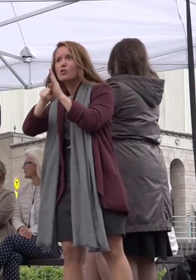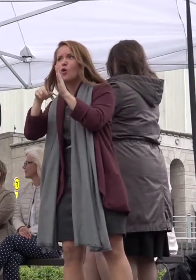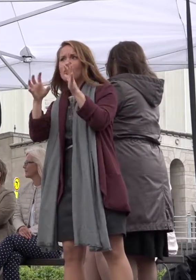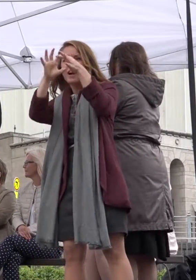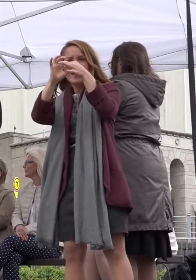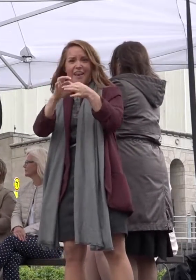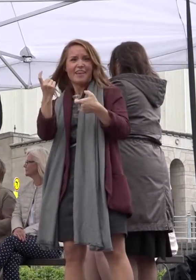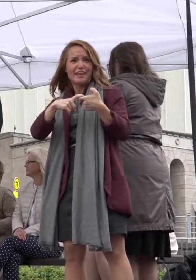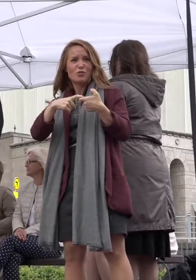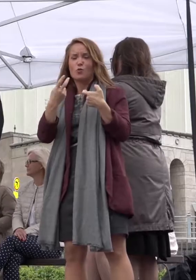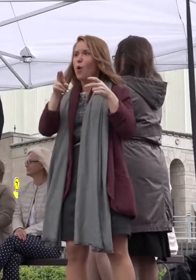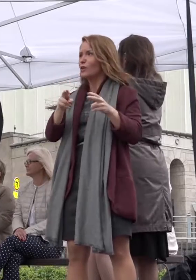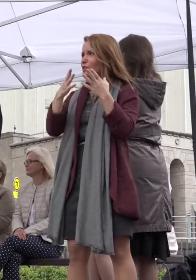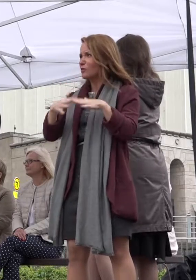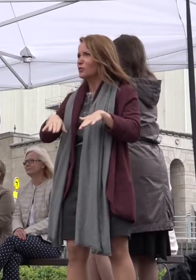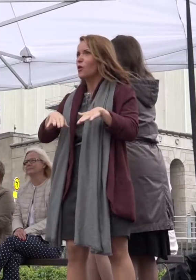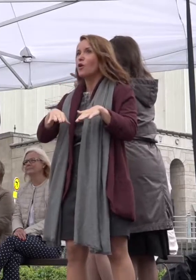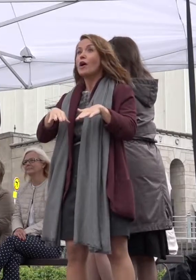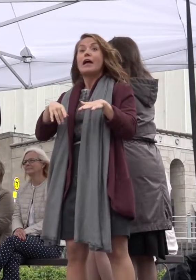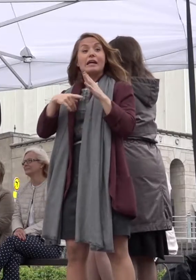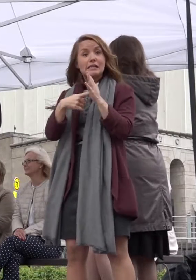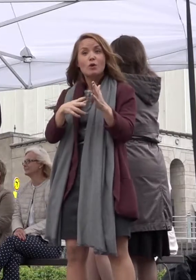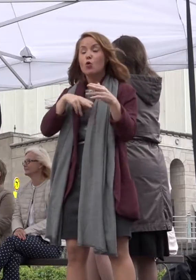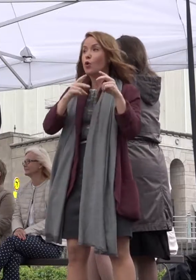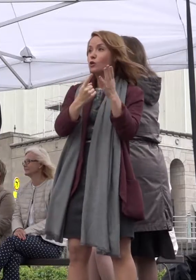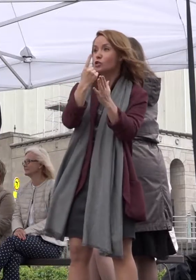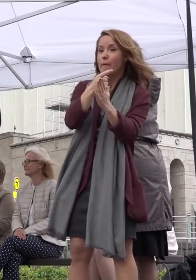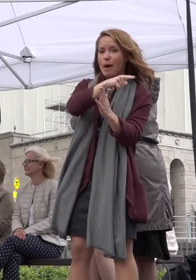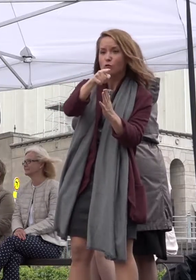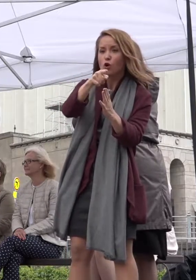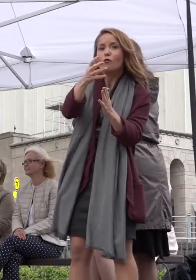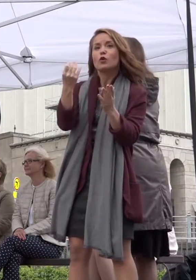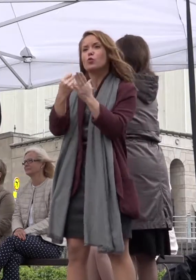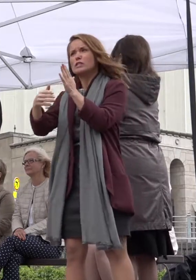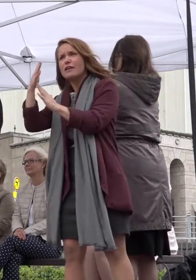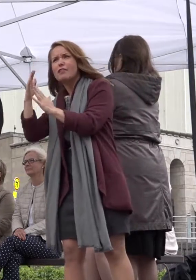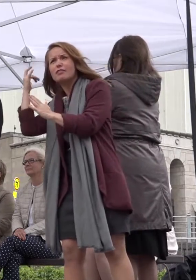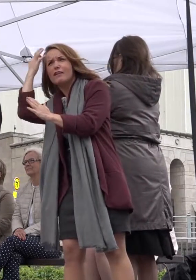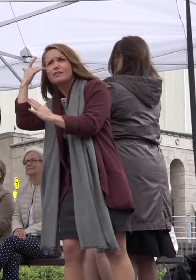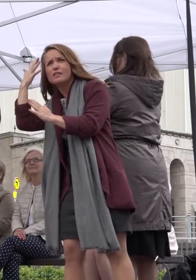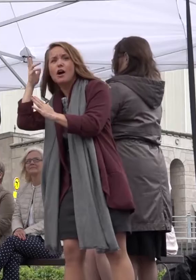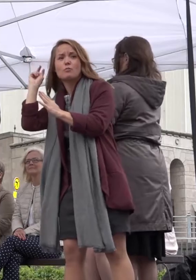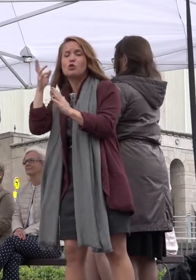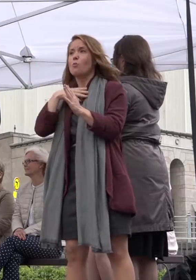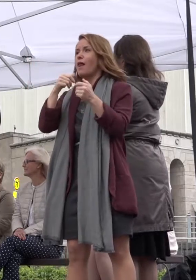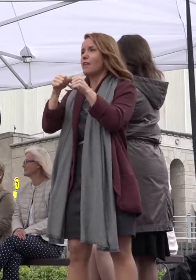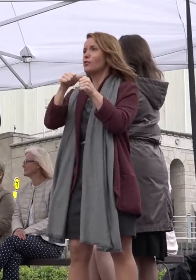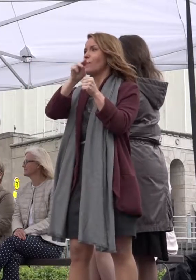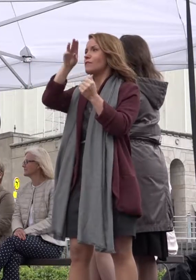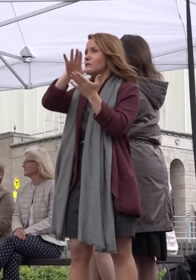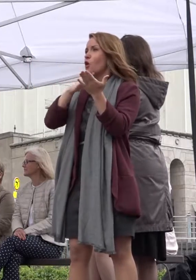ja oikeuskäytäntöön. Ja onpa siellä oikeustapauksia, joita voi yhdessä sitten ratkoa, ja sieltä löytyy vastaukset. Ja meidän liiton nettisivulla tämmöinen